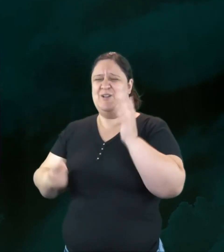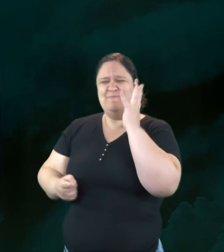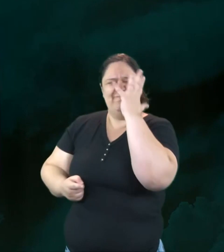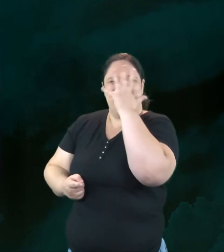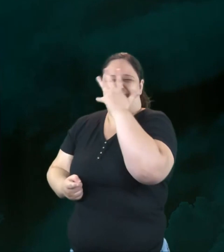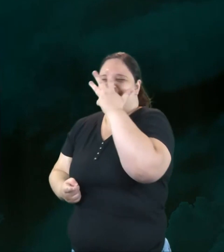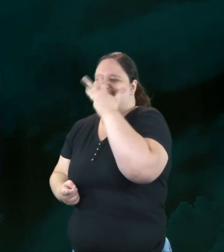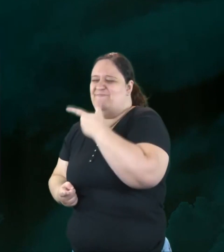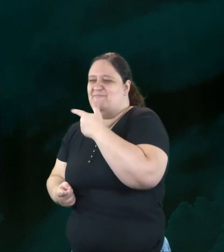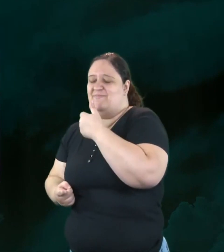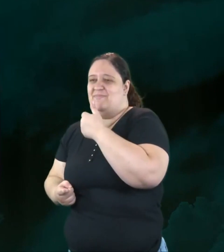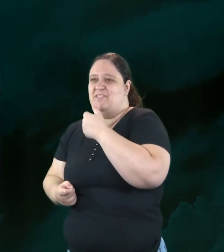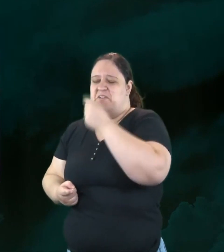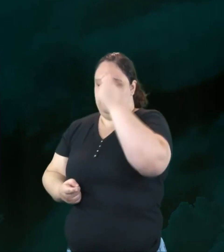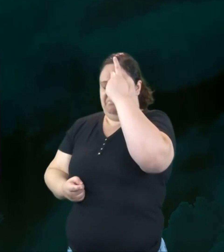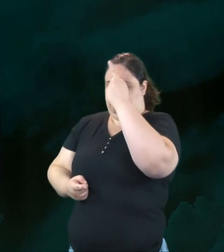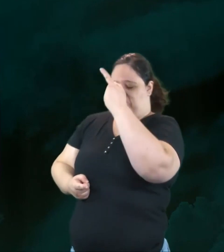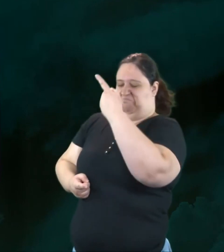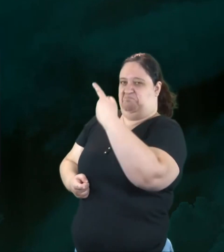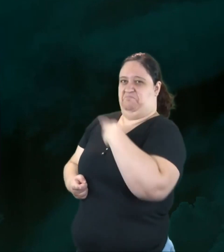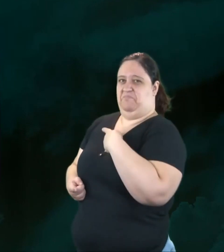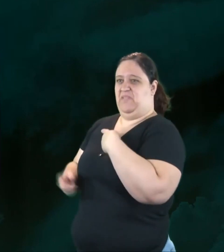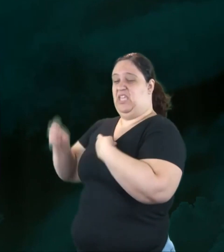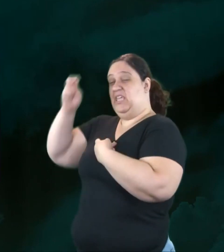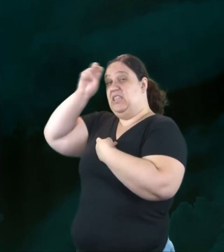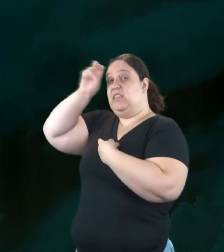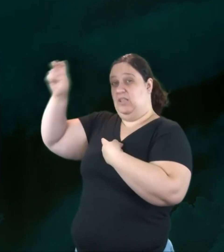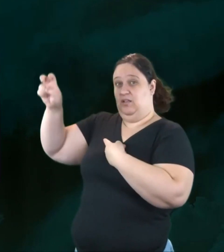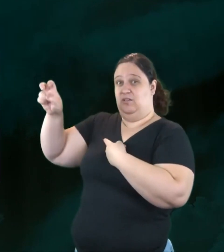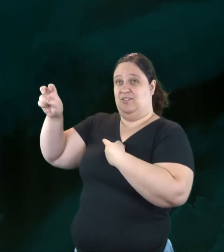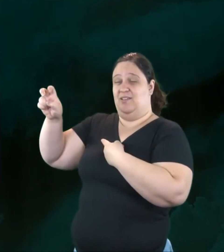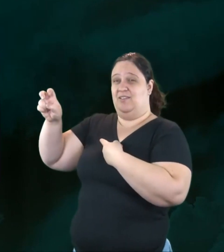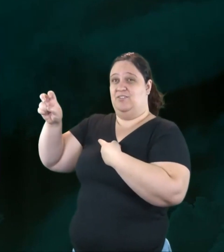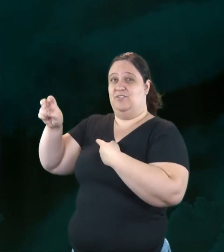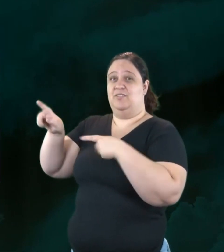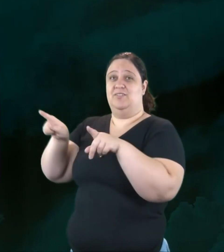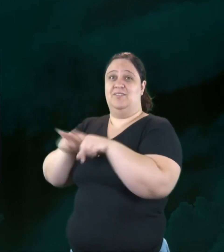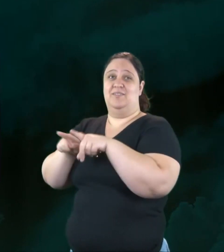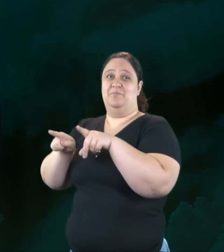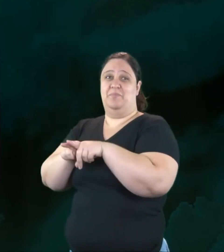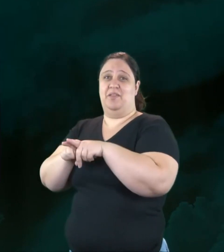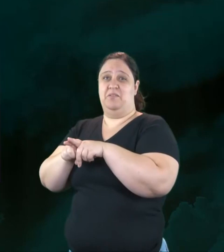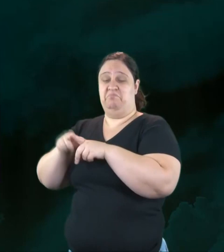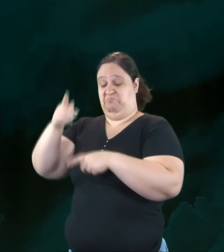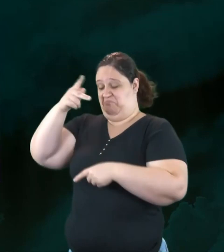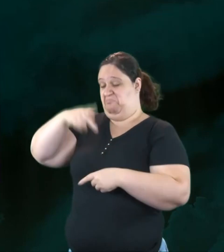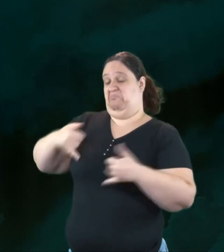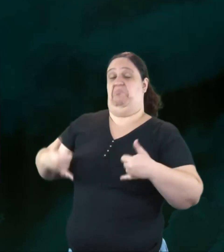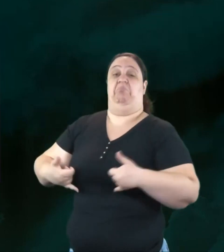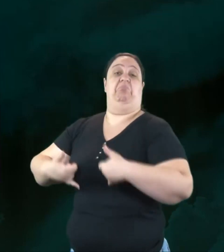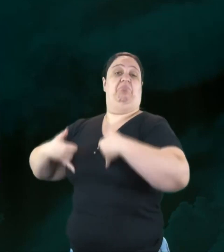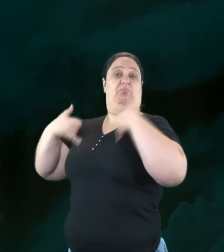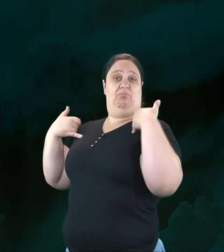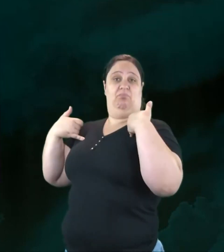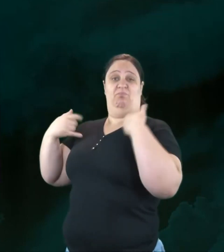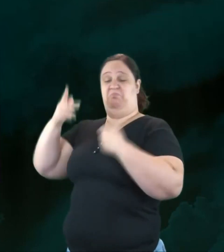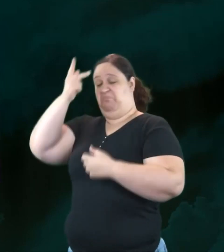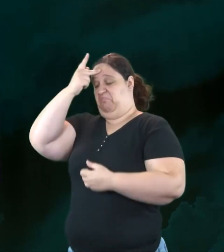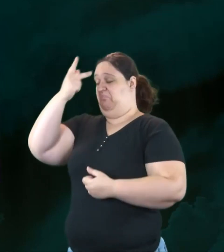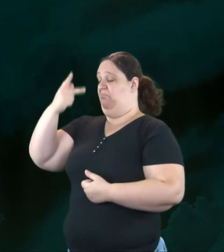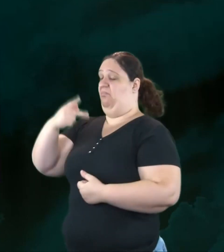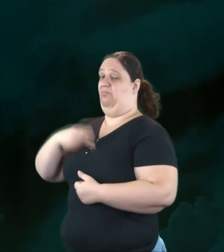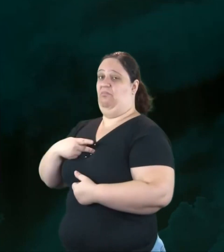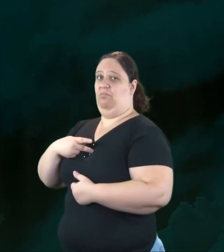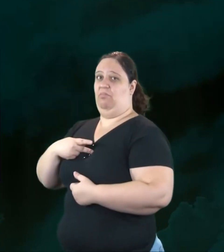o corrompeu, a sua sabedoria também, né, o fez cair na arrogância, na soberba, e